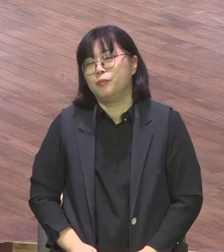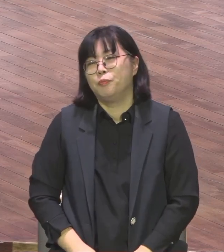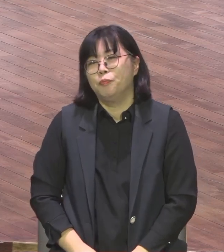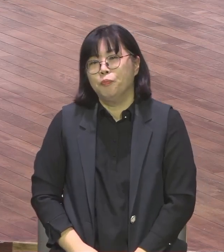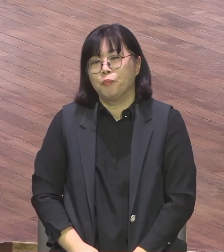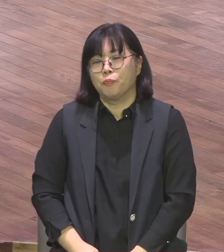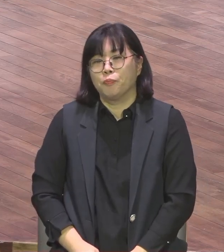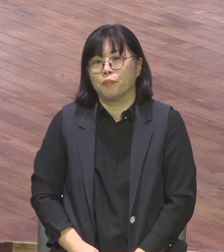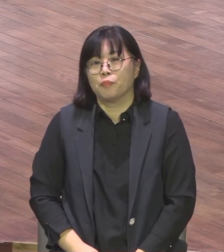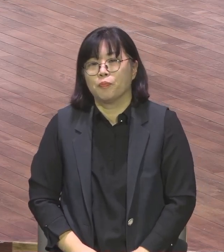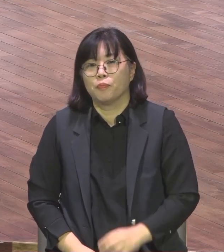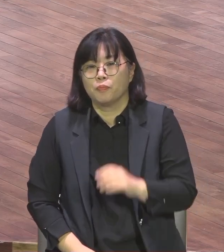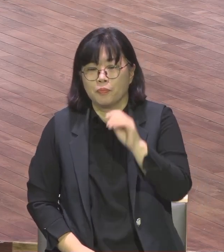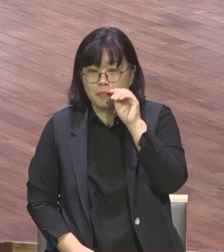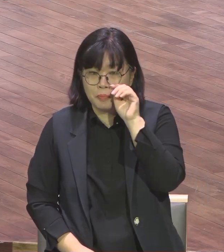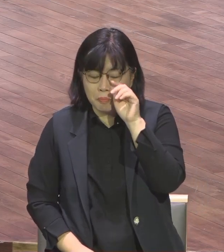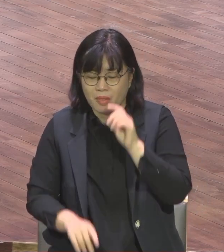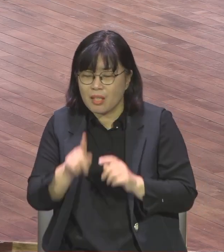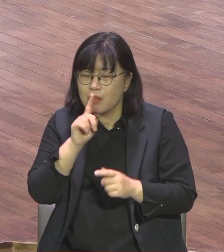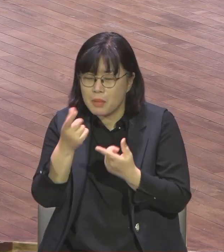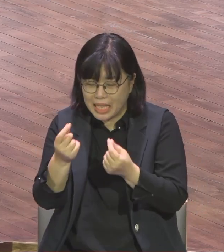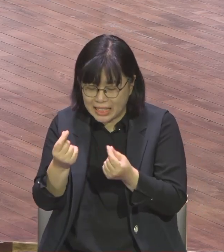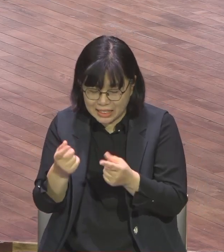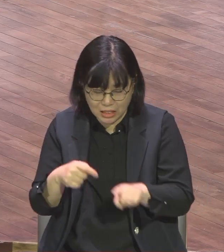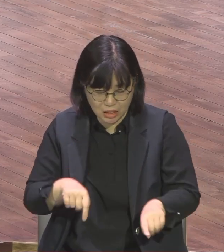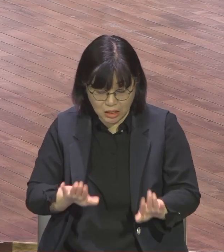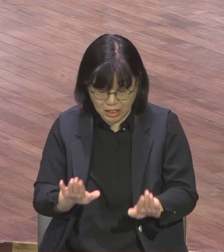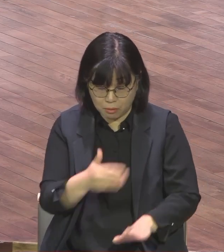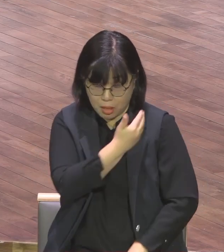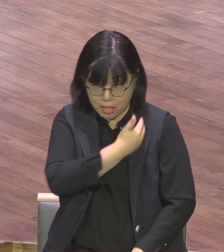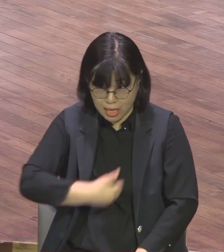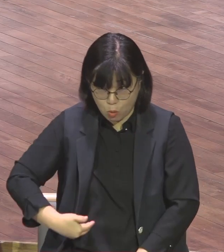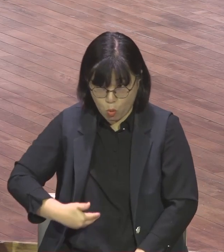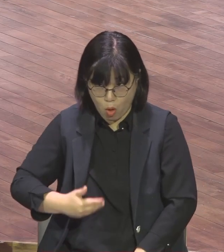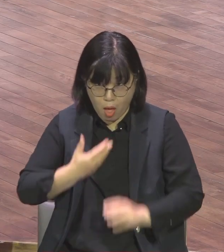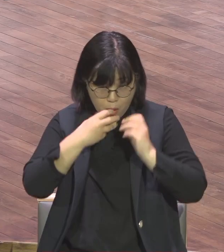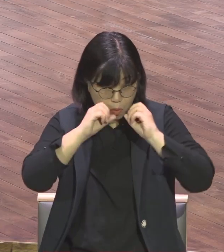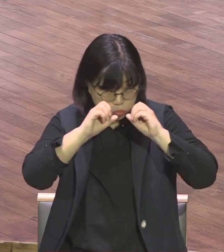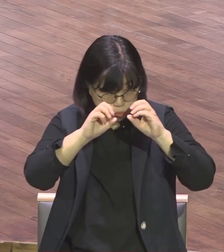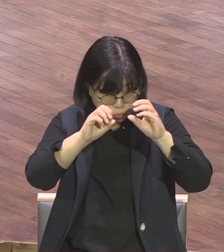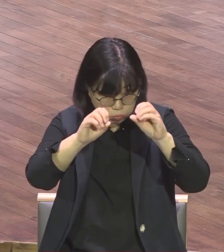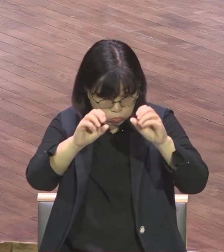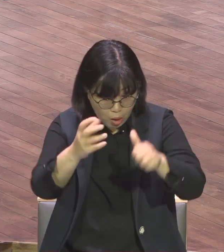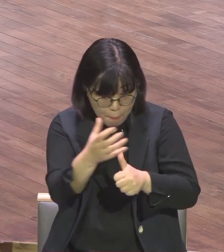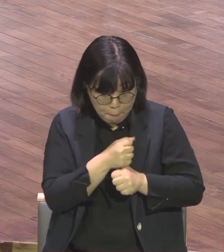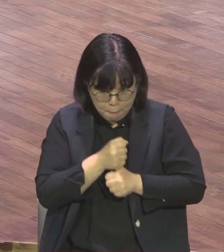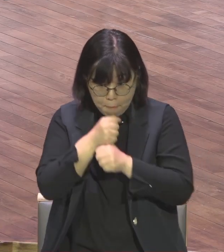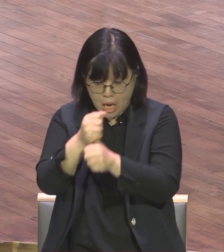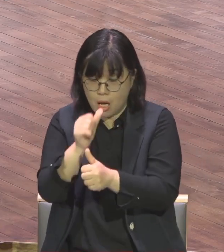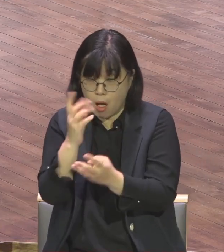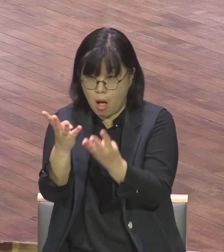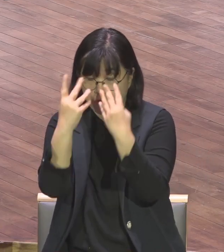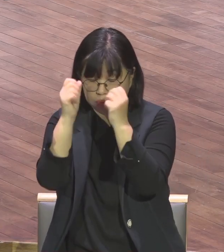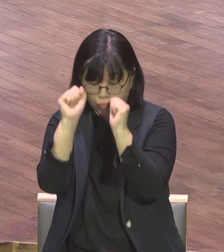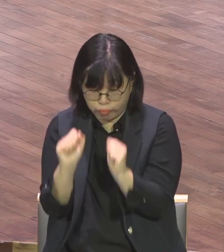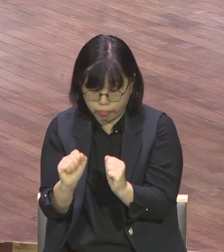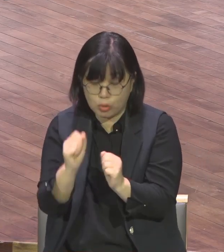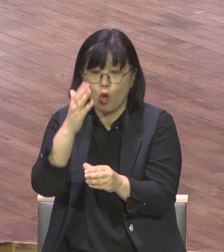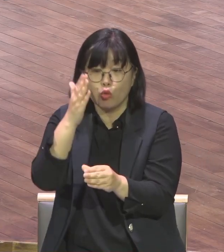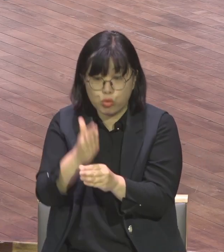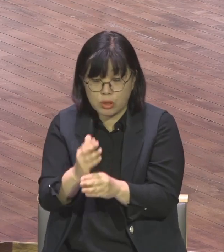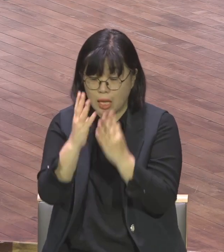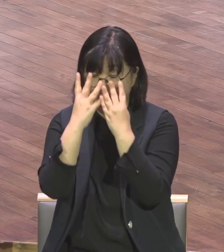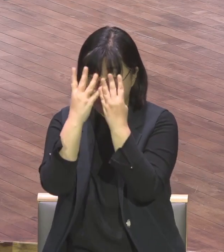이 감옥에 나온 게 중요한 것이 아니라 예수님 때문에 복음 증거하다 능력 받는 거. 왜냐 이들의 관심은